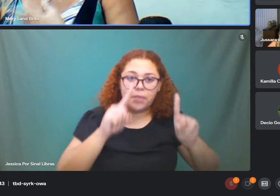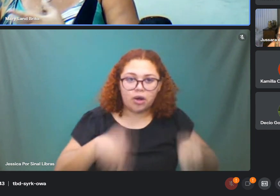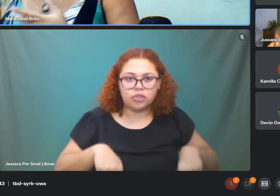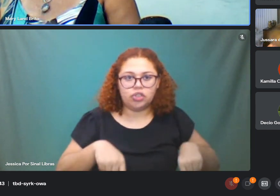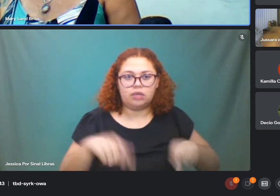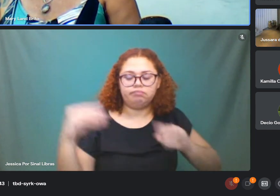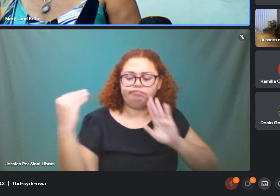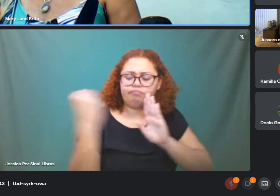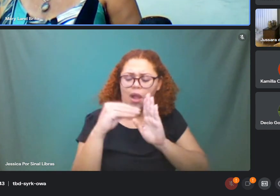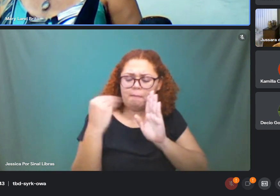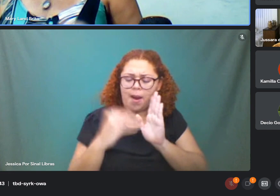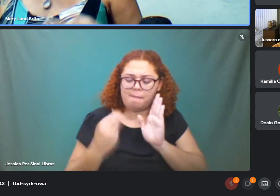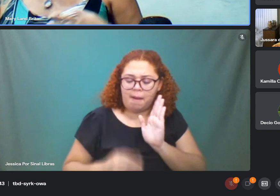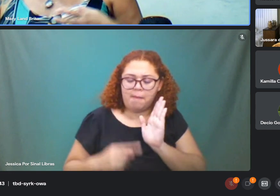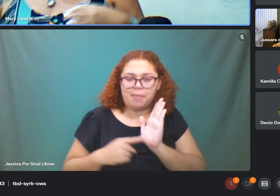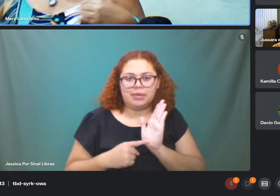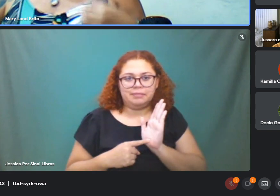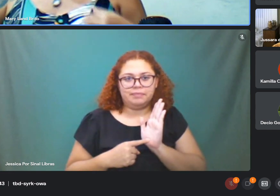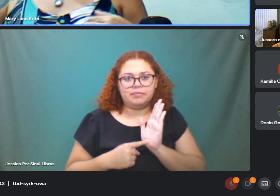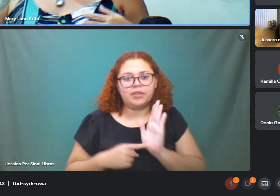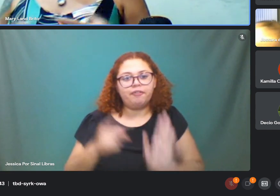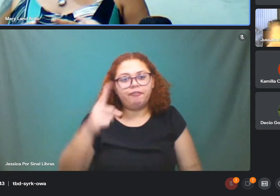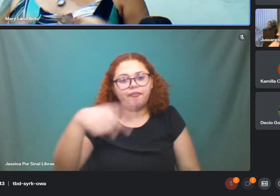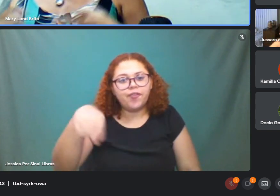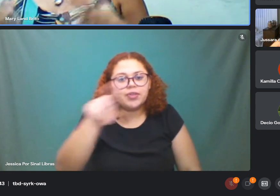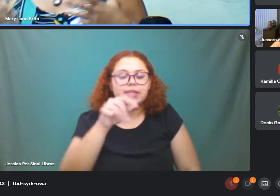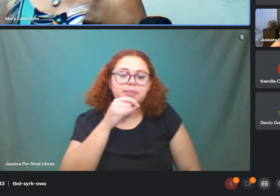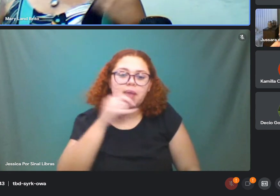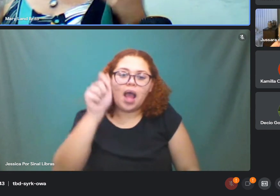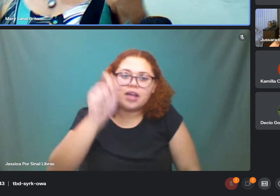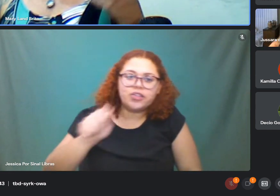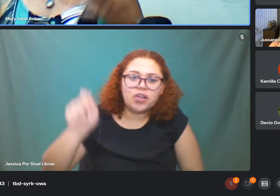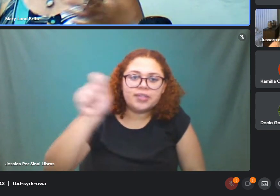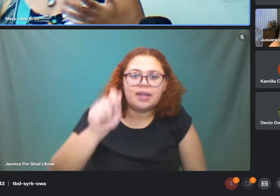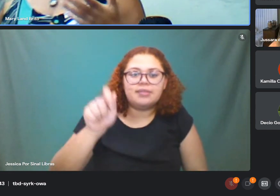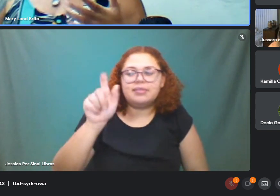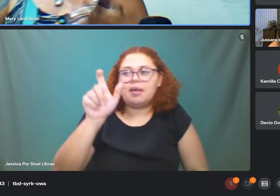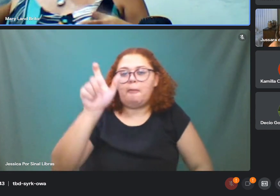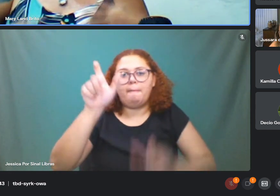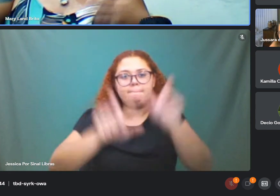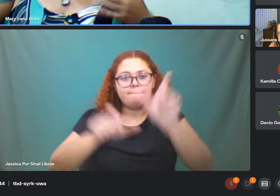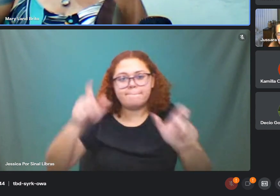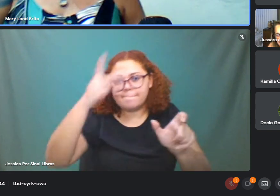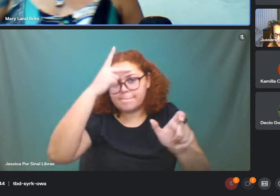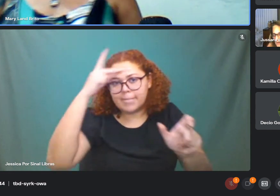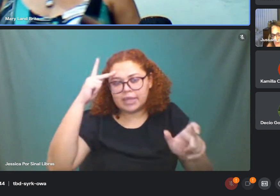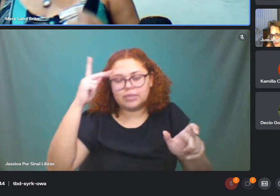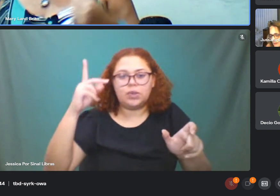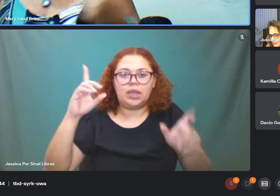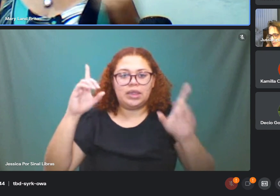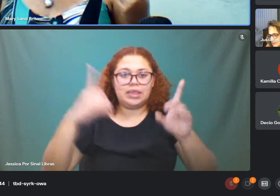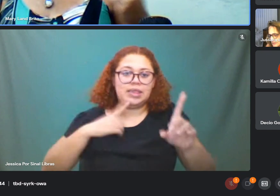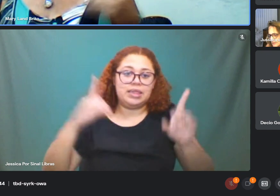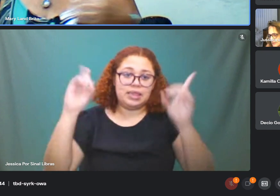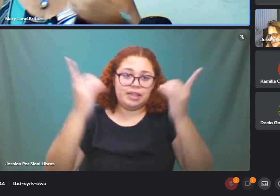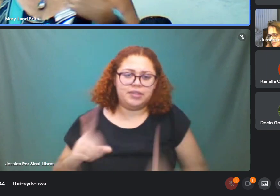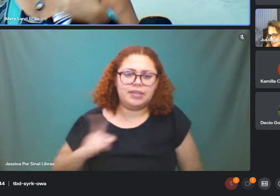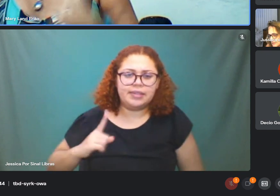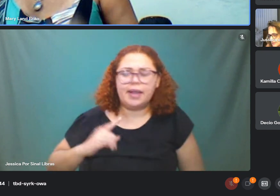com deficiência, então, por exemplo, comunidades de pessoas surdas, de